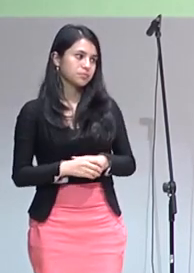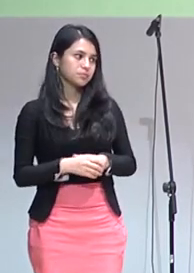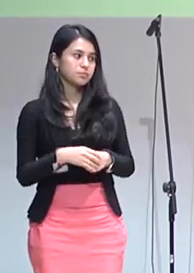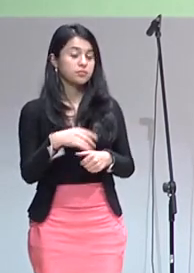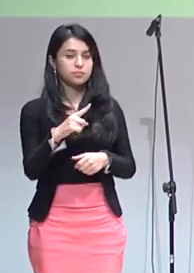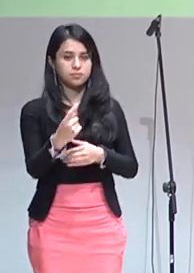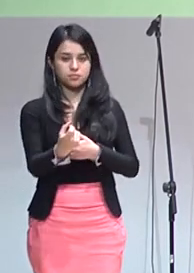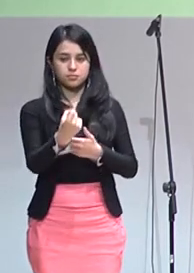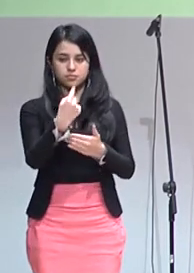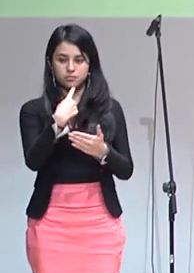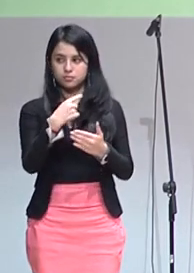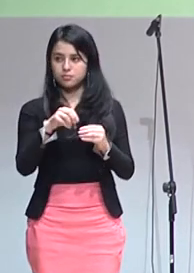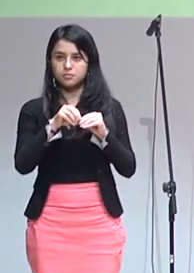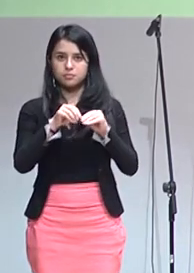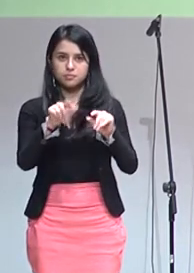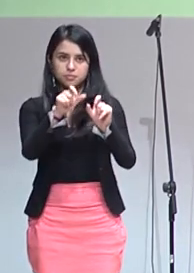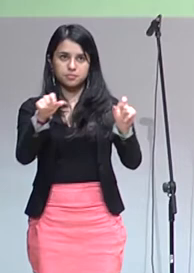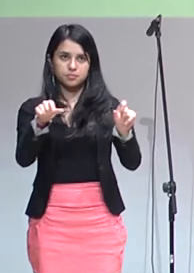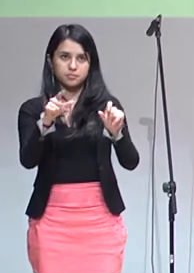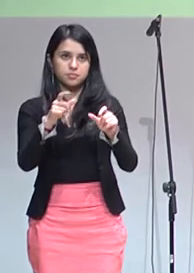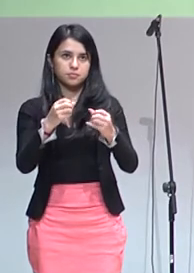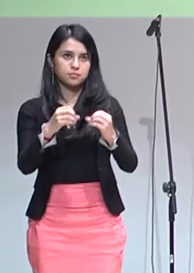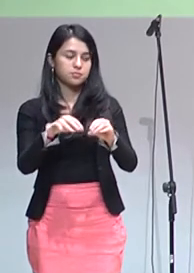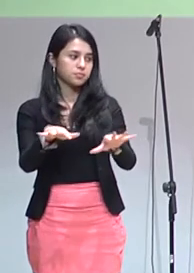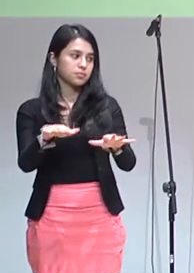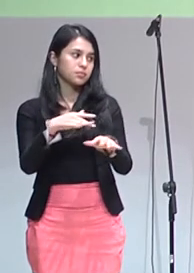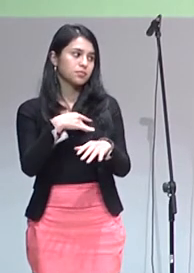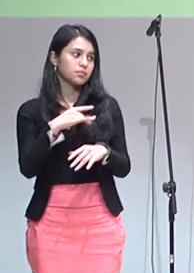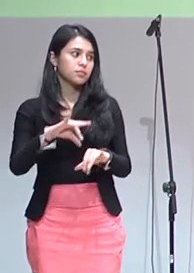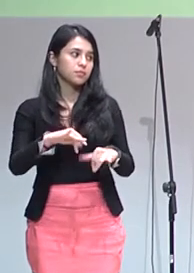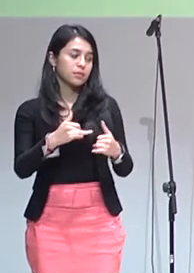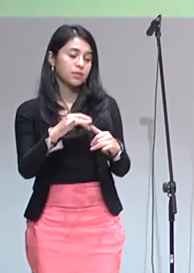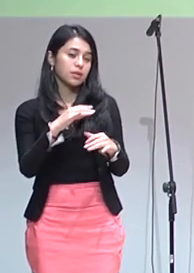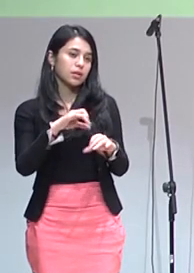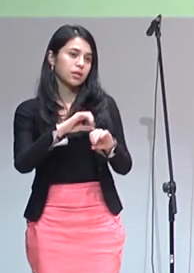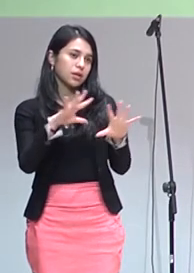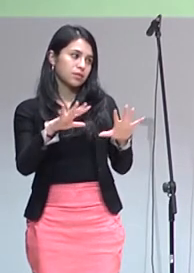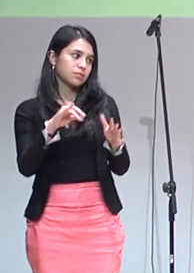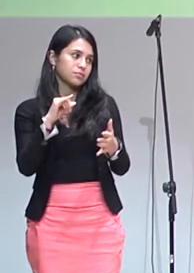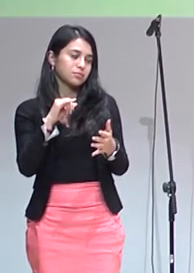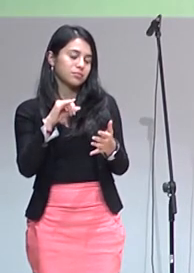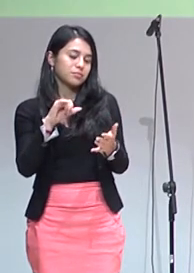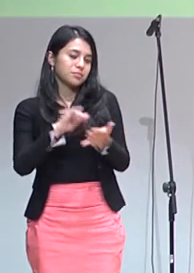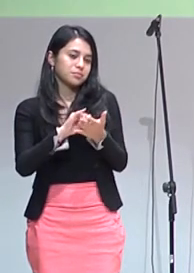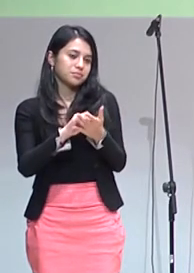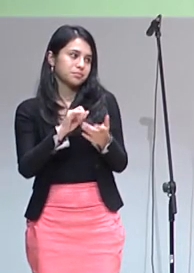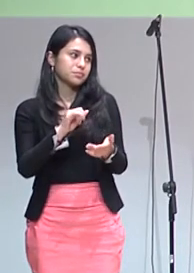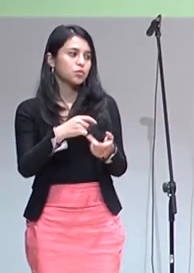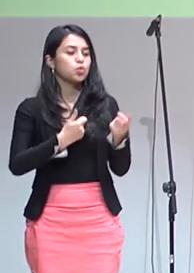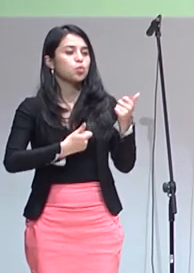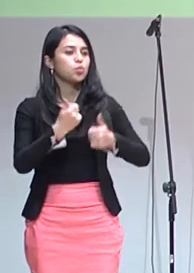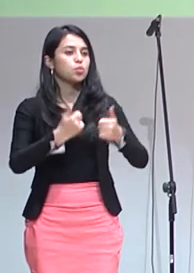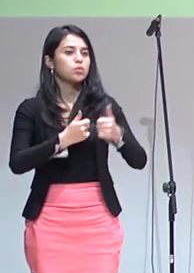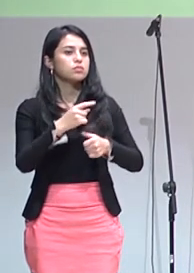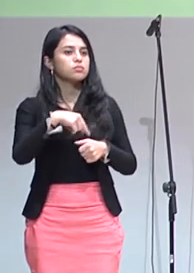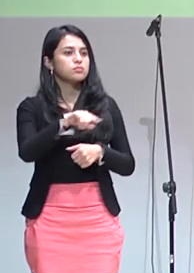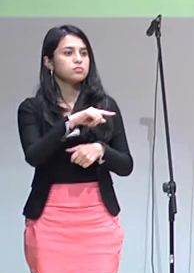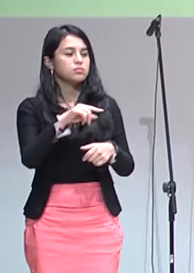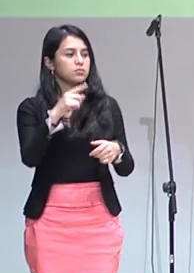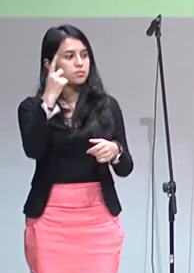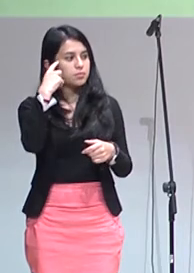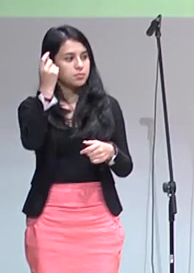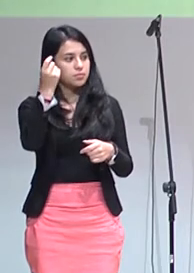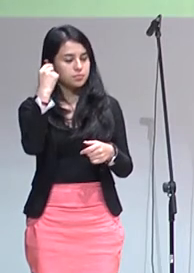una pregunta del público que pues, es básicamente también una pregunta mía. Dice, ¿cuál ha sido el papel de la